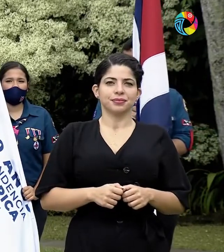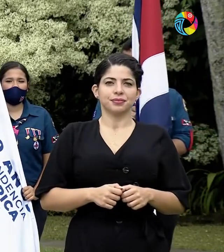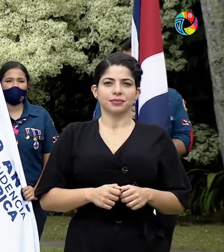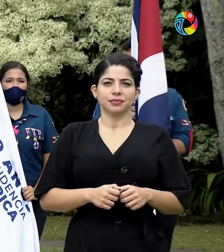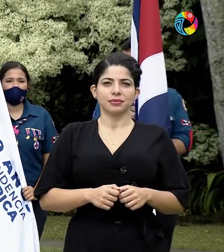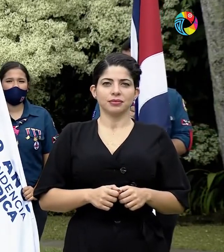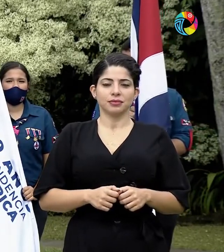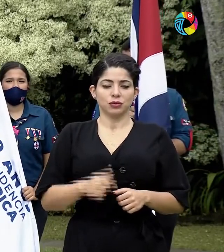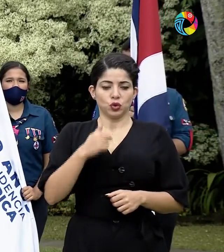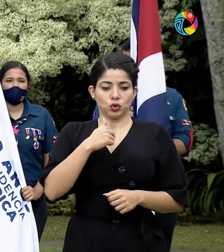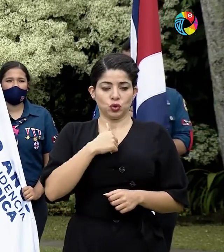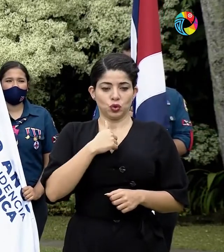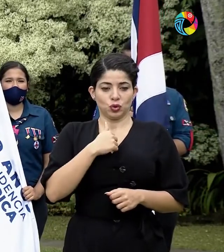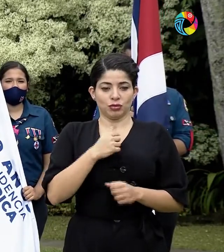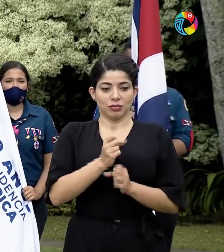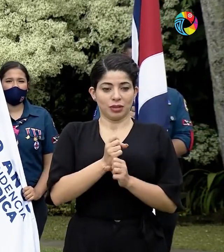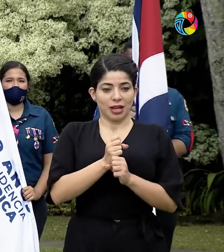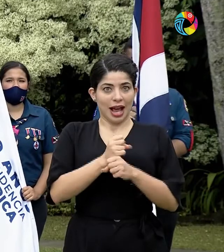Lo que hago